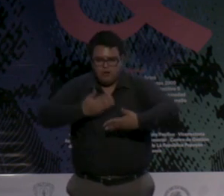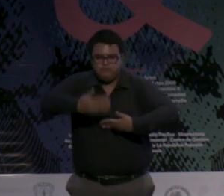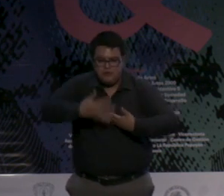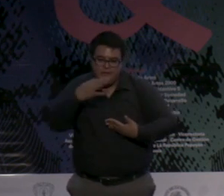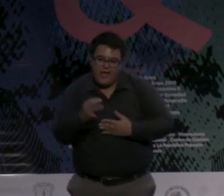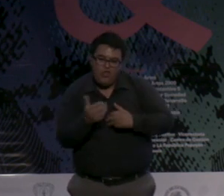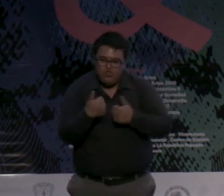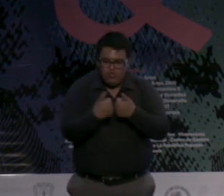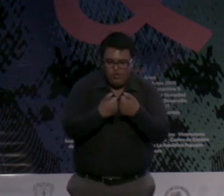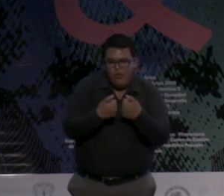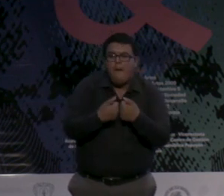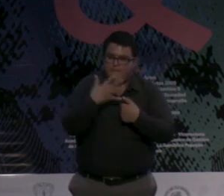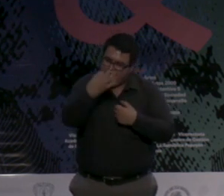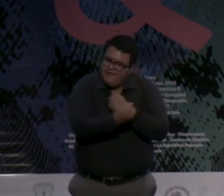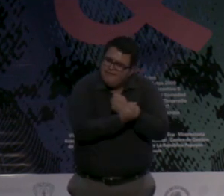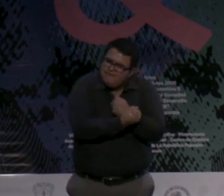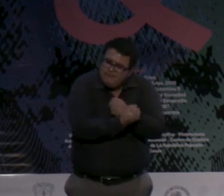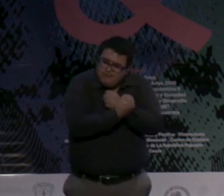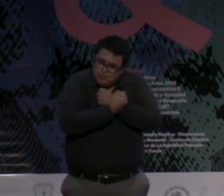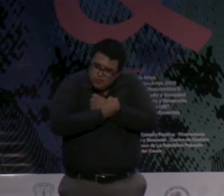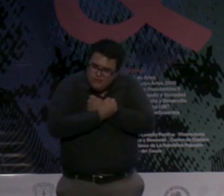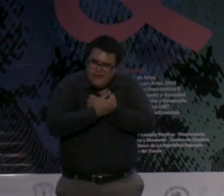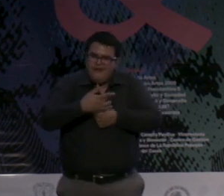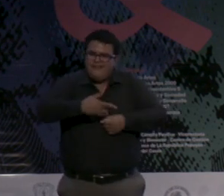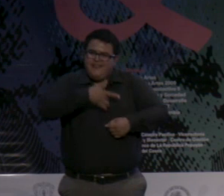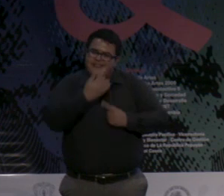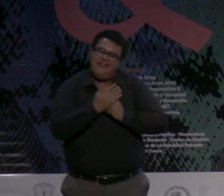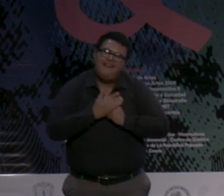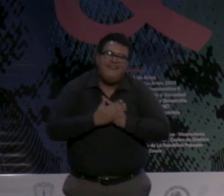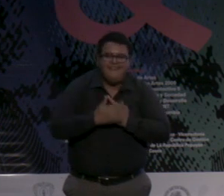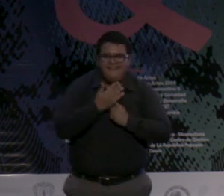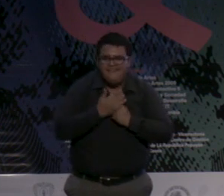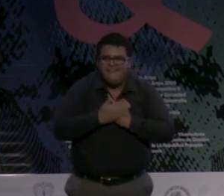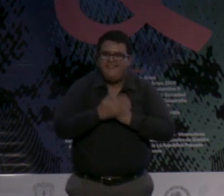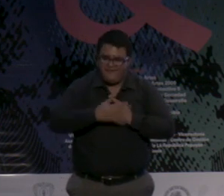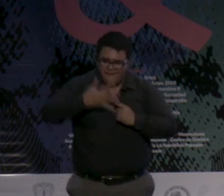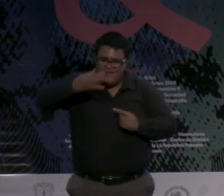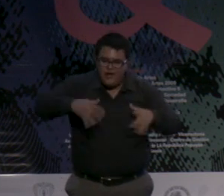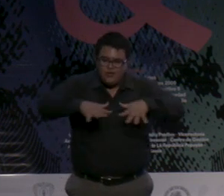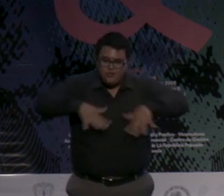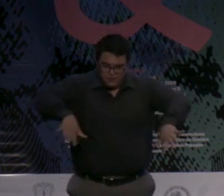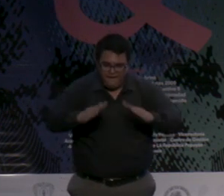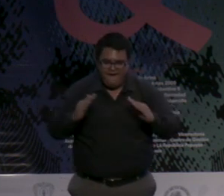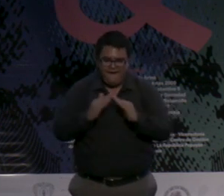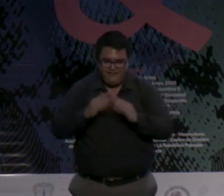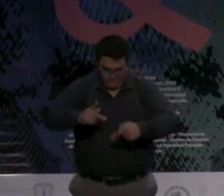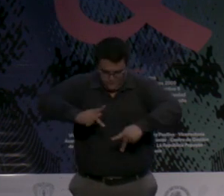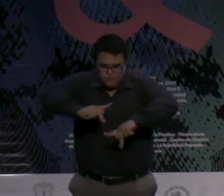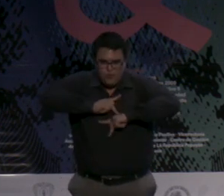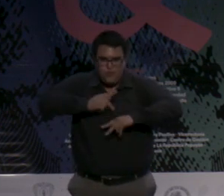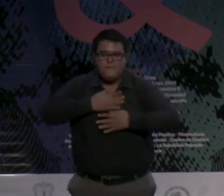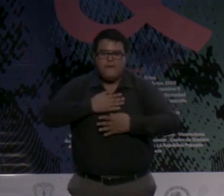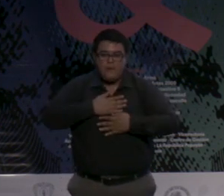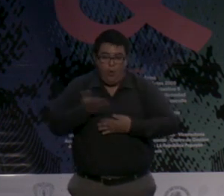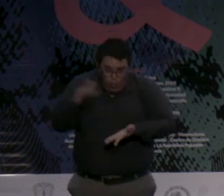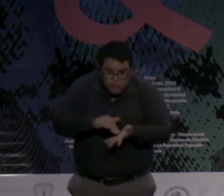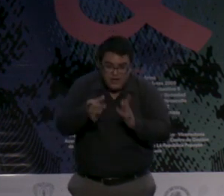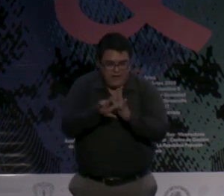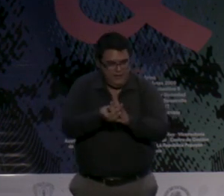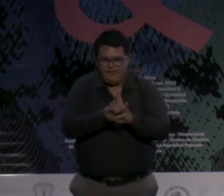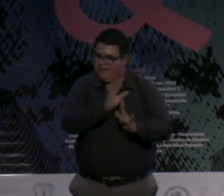maltratos, encontró un novio y se fue con sus hijos y se fue a un lote y empezó a construir el cambuche, y ahí empezó su vida de nuevo